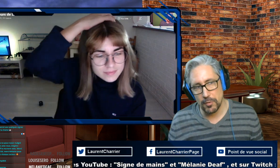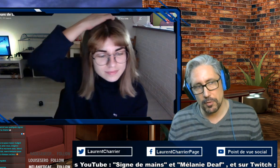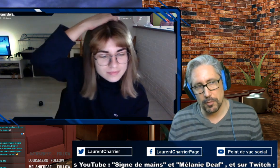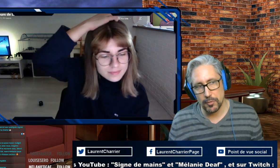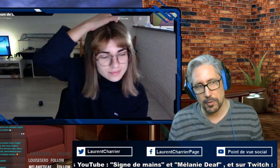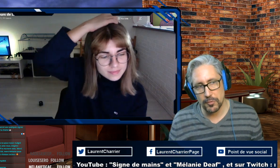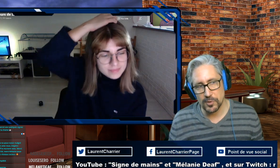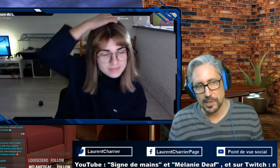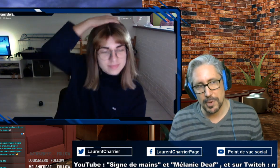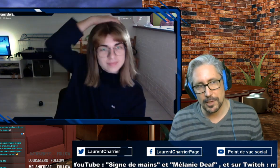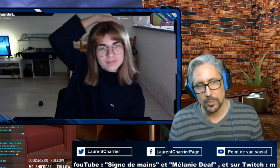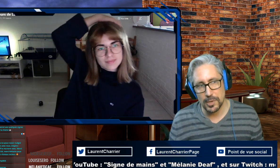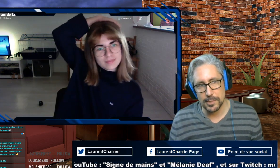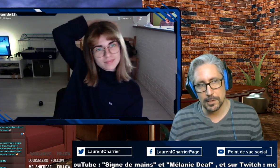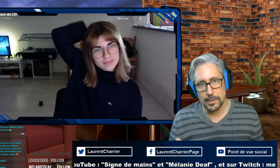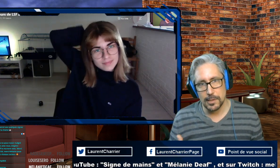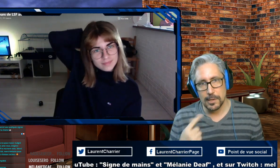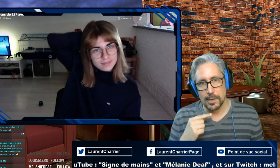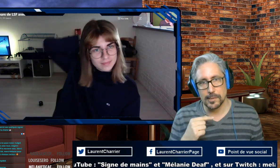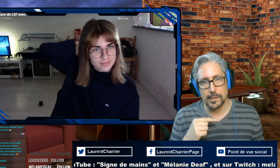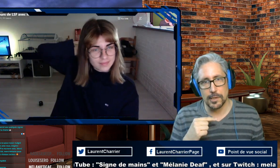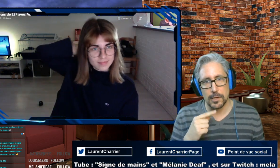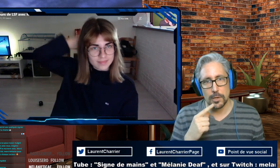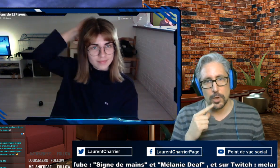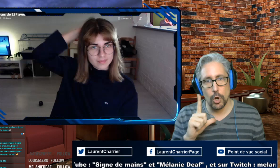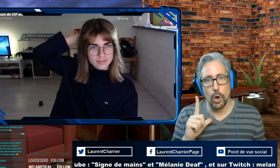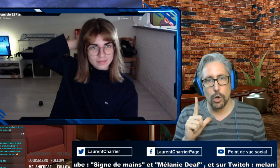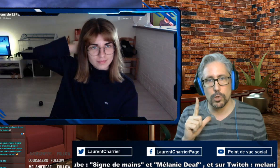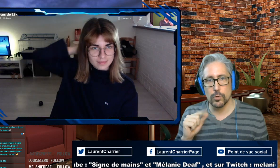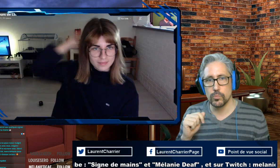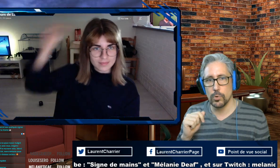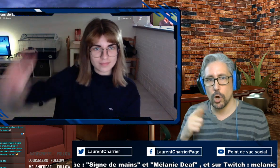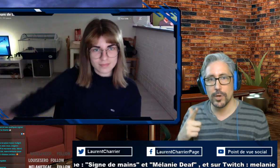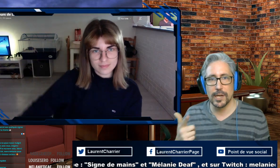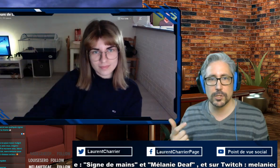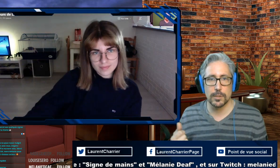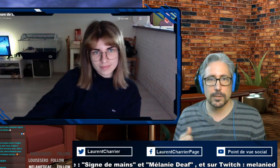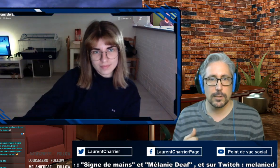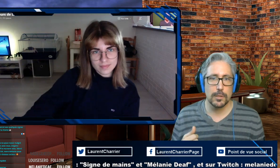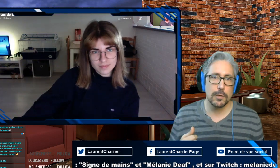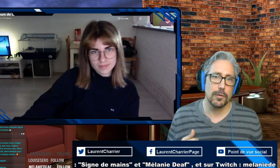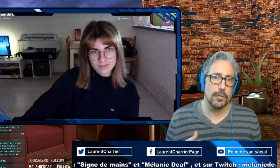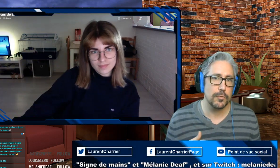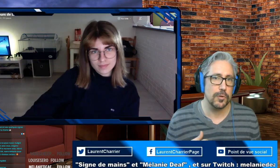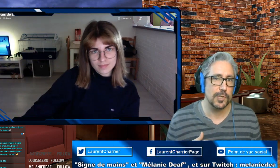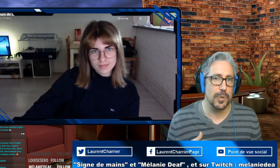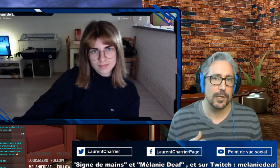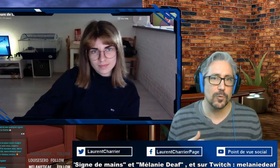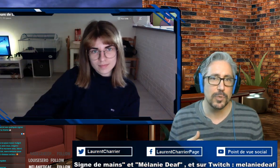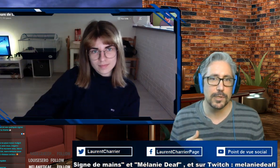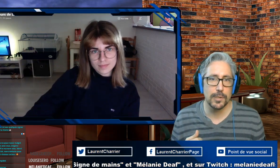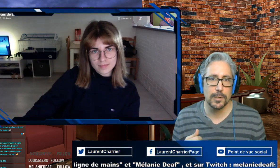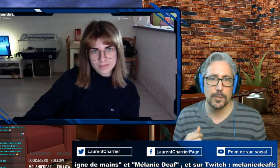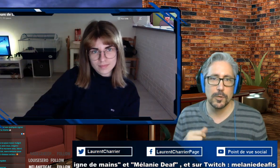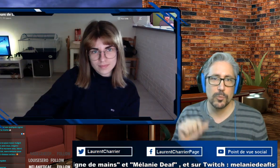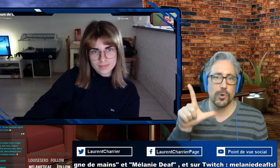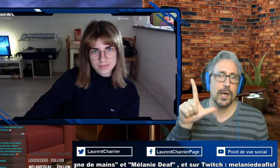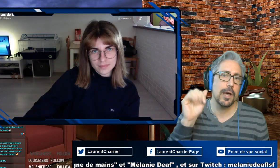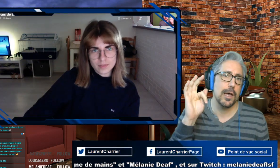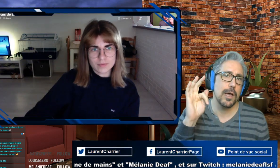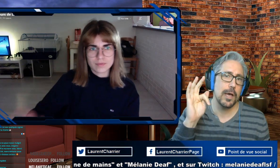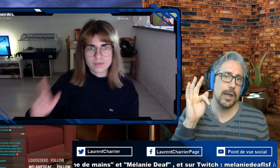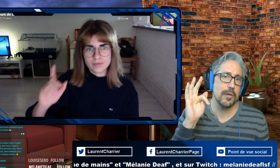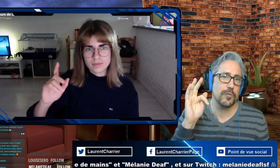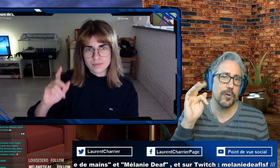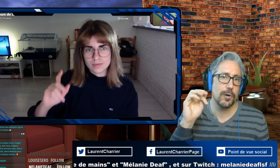langage français parlé complété? Hein, c'est langue ou langage français parlé complété? Pour